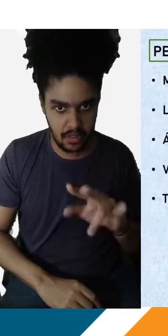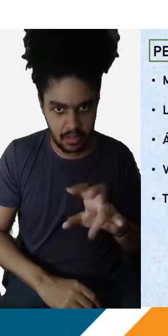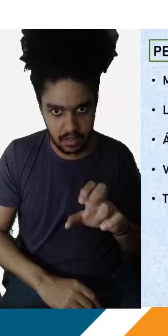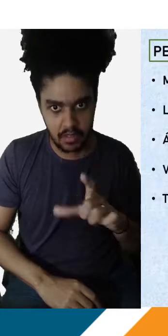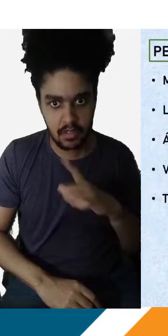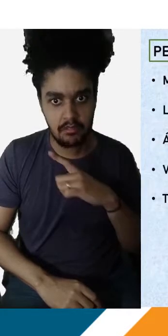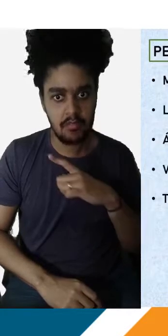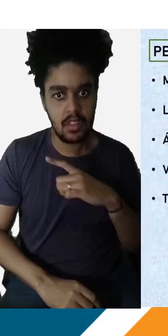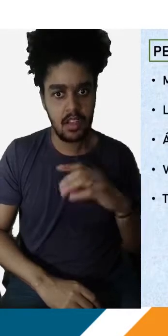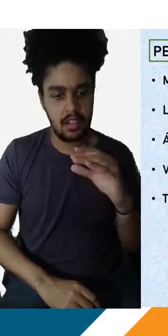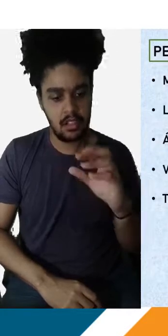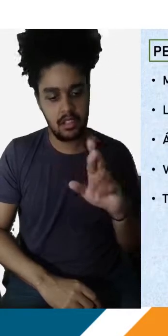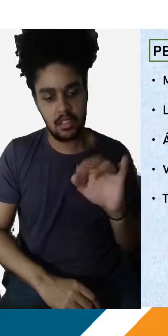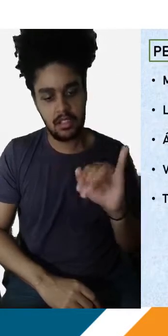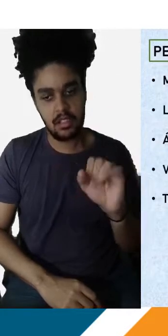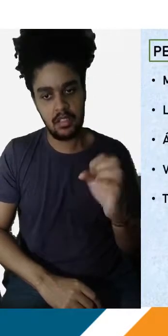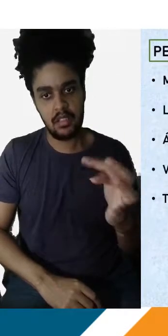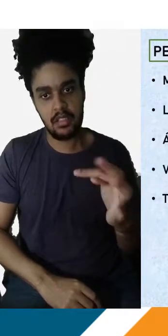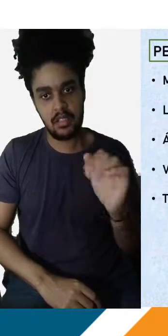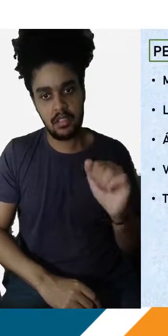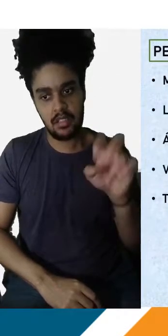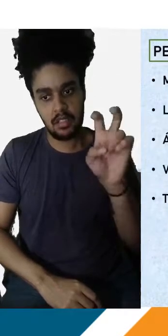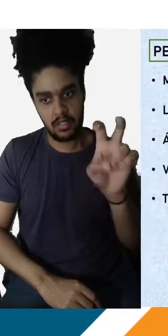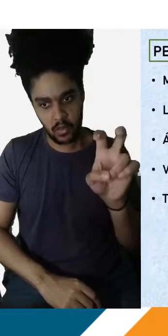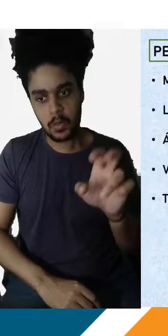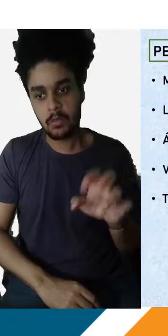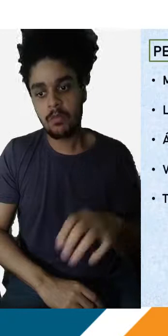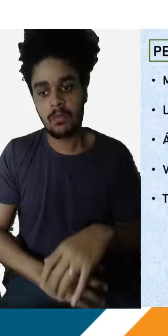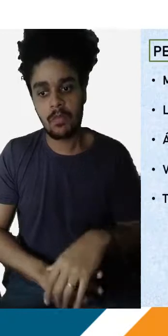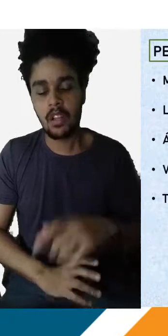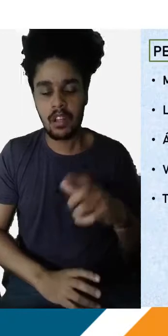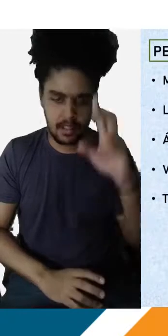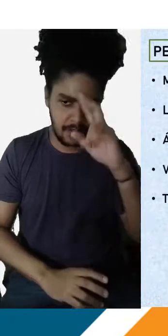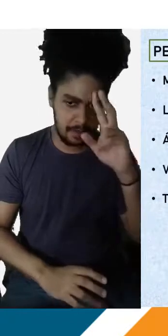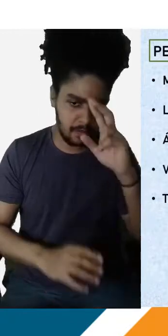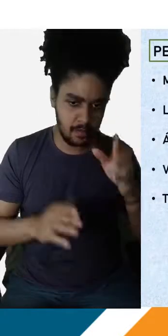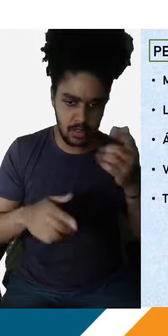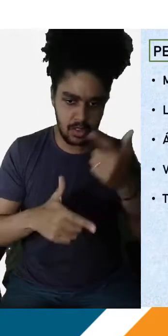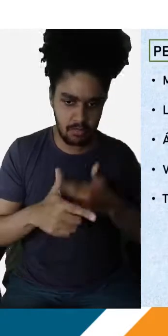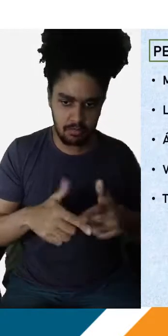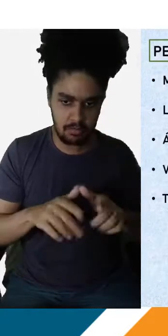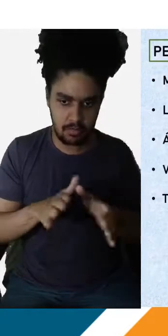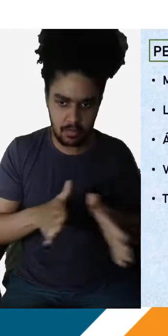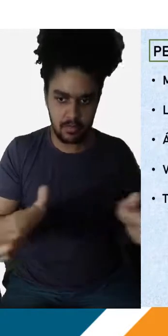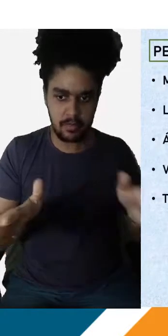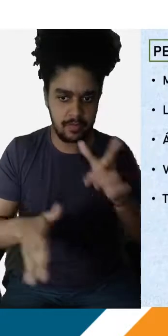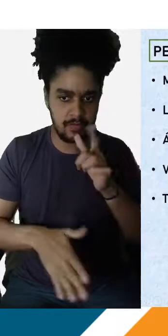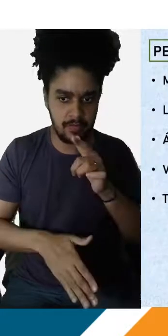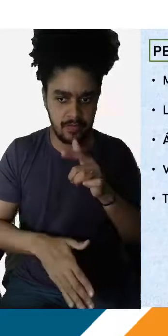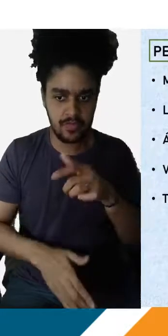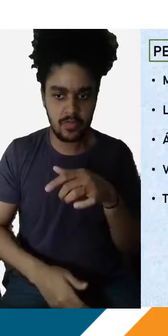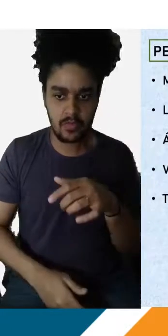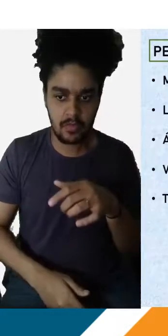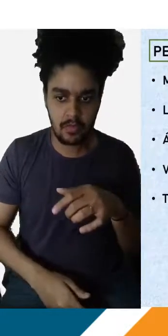ou interflúvio. Lembra lá no início que a gente falou sobre os divisores de água? Pode também ser interpretado como